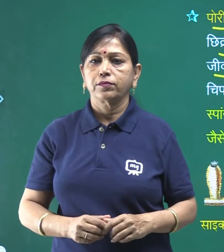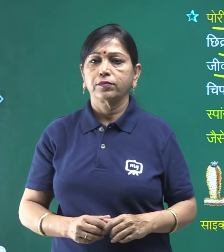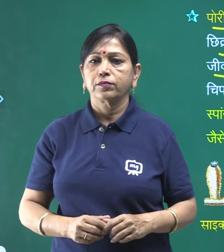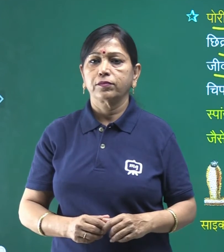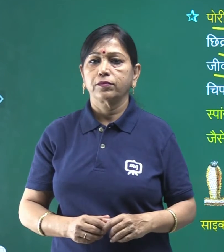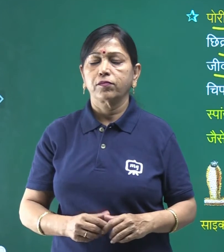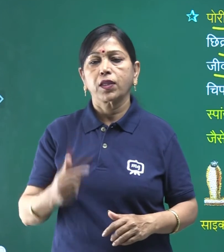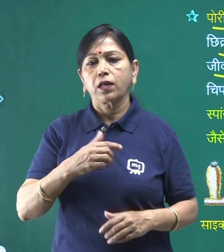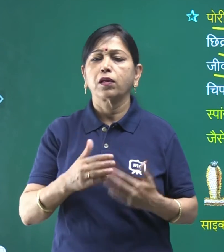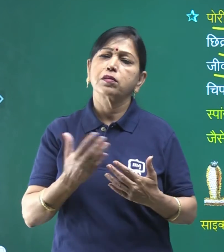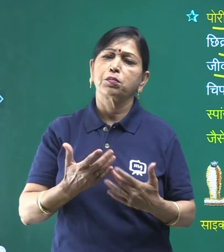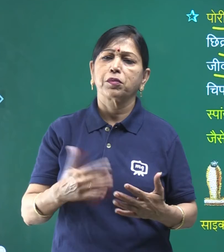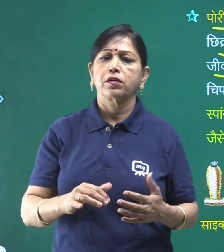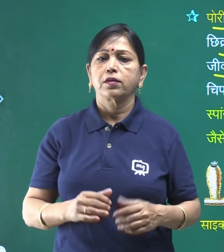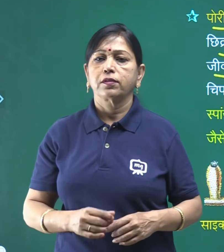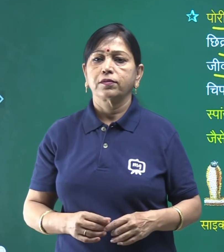इन्हें सामान्यतः